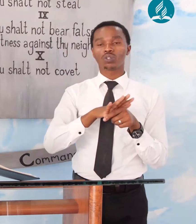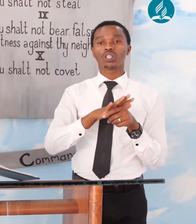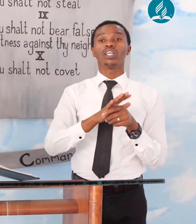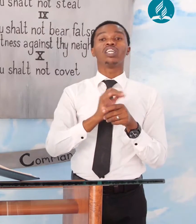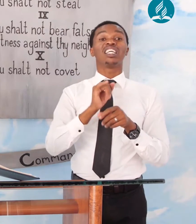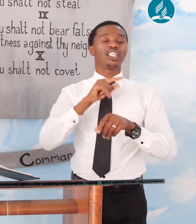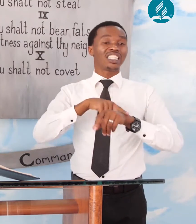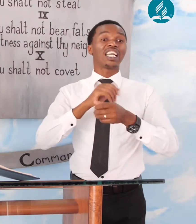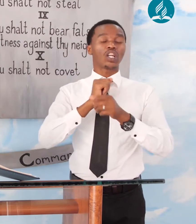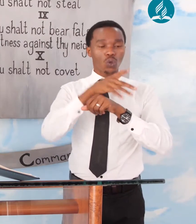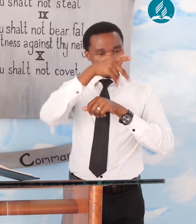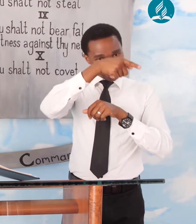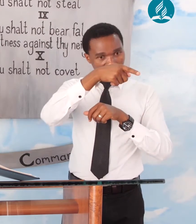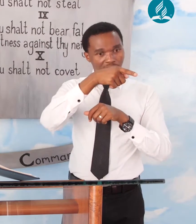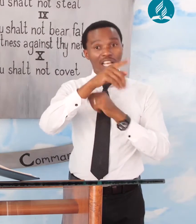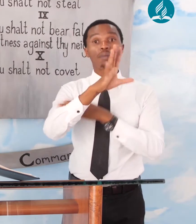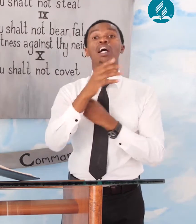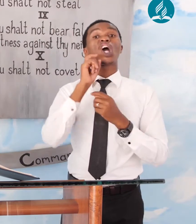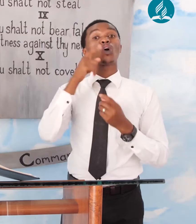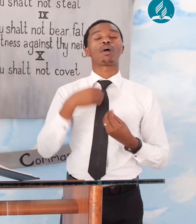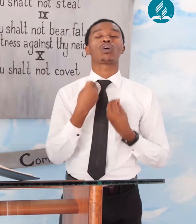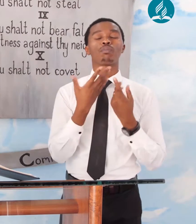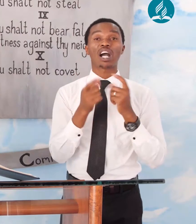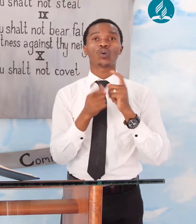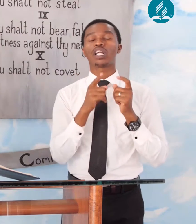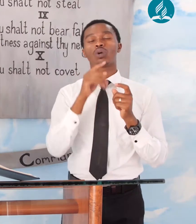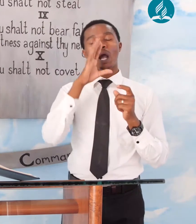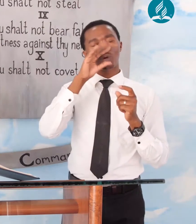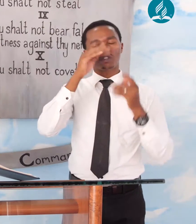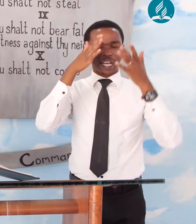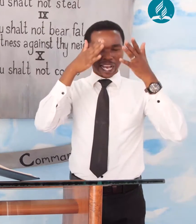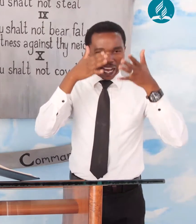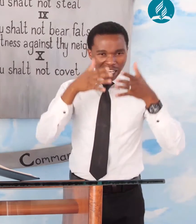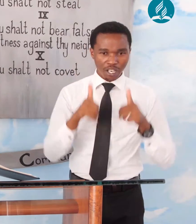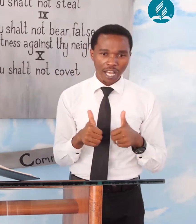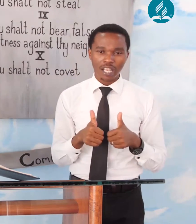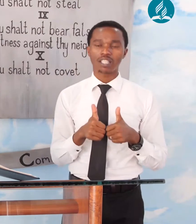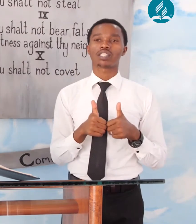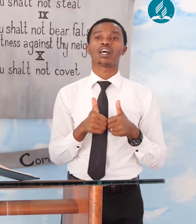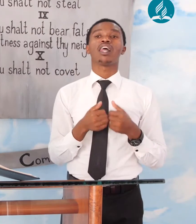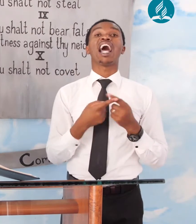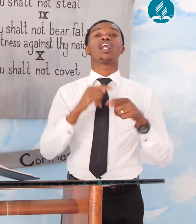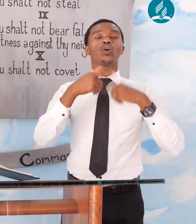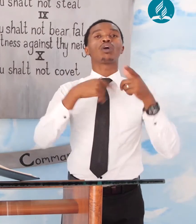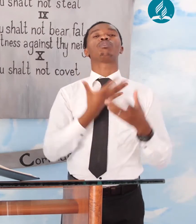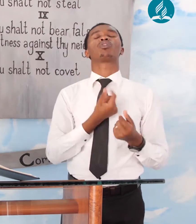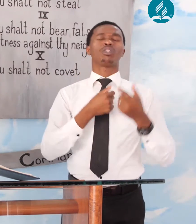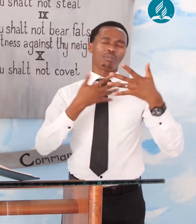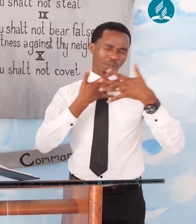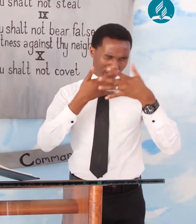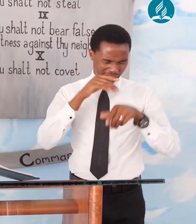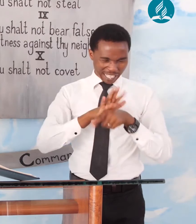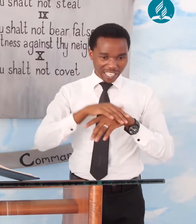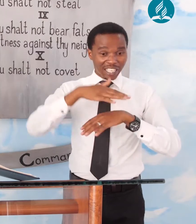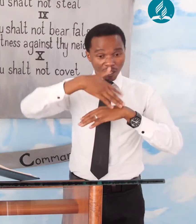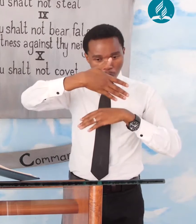intyoza ariko Mose yakomeje gutinya akomeza gutinya bigeze ubwo imana yabaye ngombwa